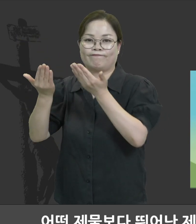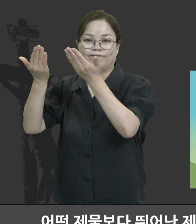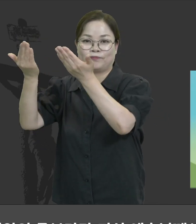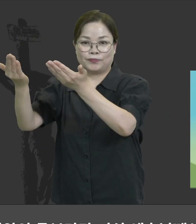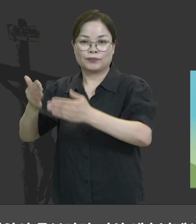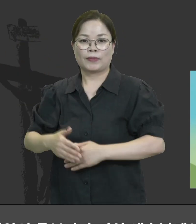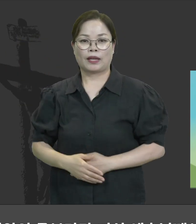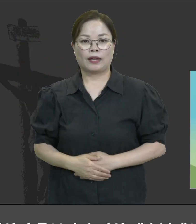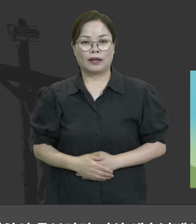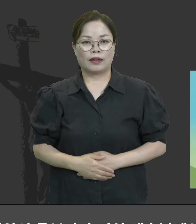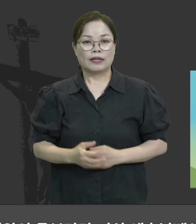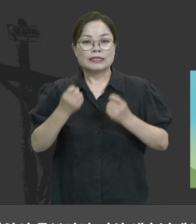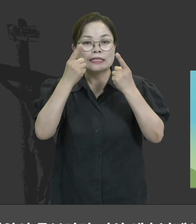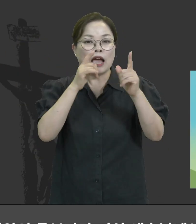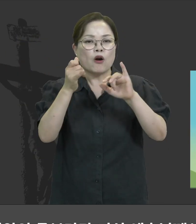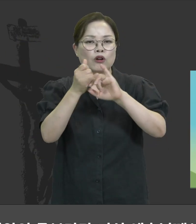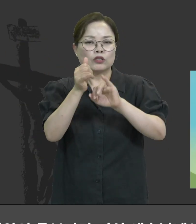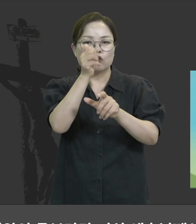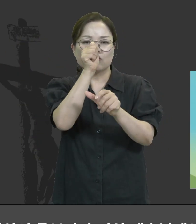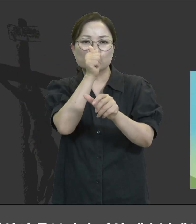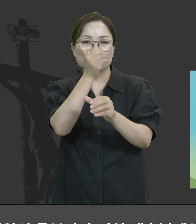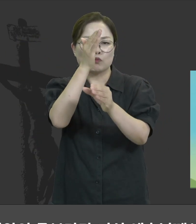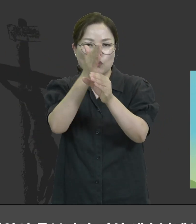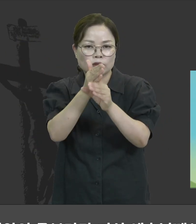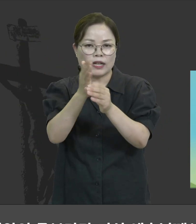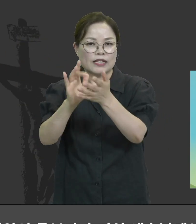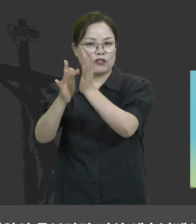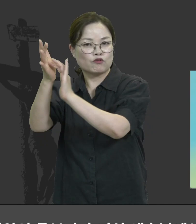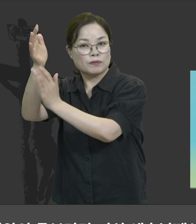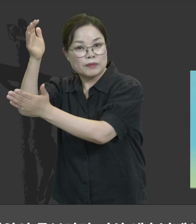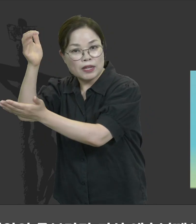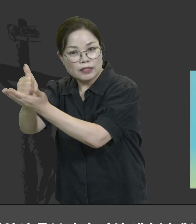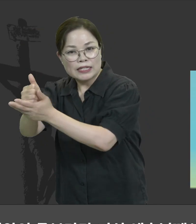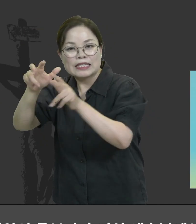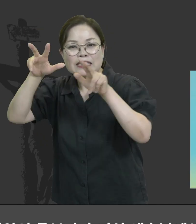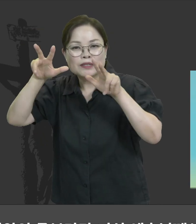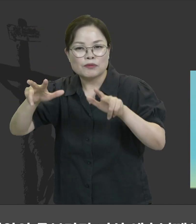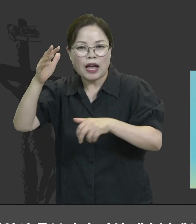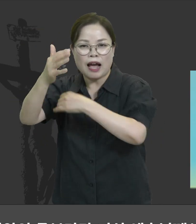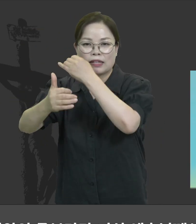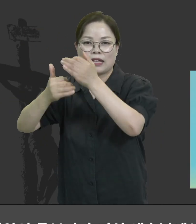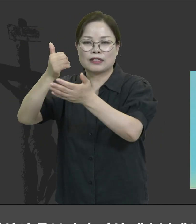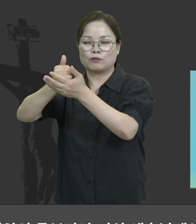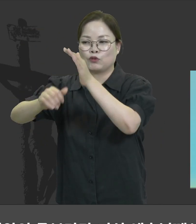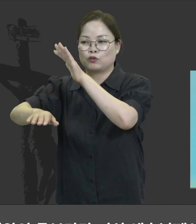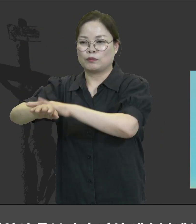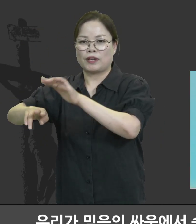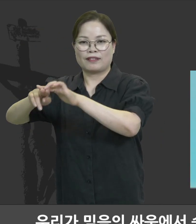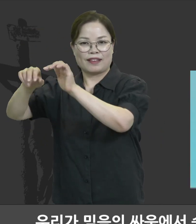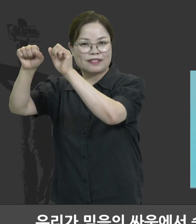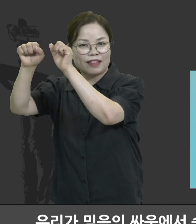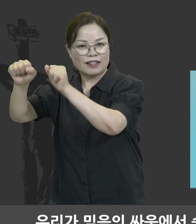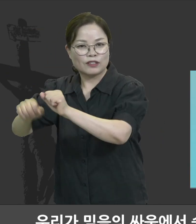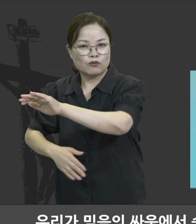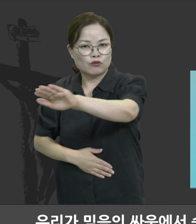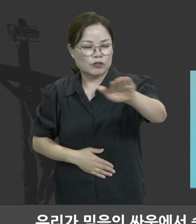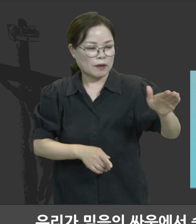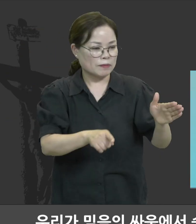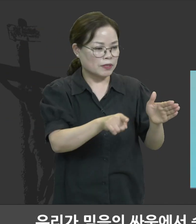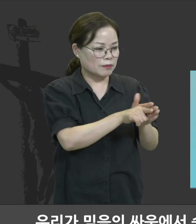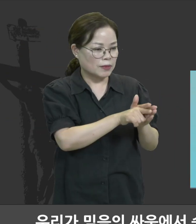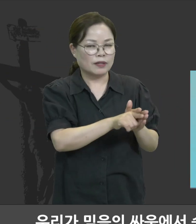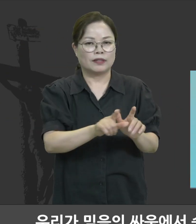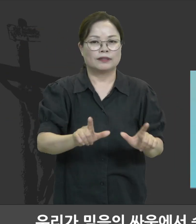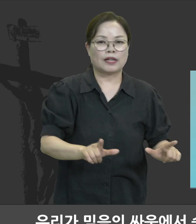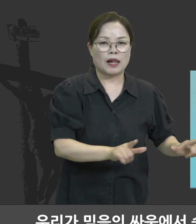새 언약의 중보자가 되신 예수님께서는 지금도 하나님 우편에 앉아 우리가 믿음의 싸움에서